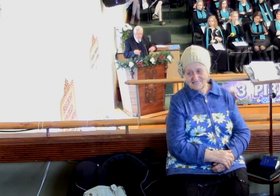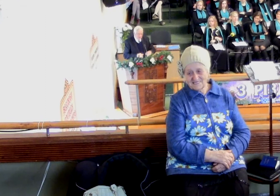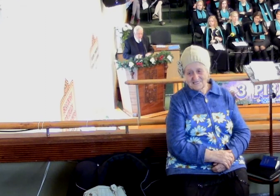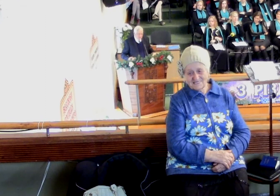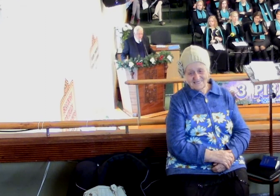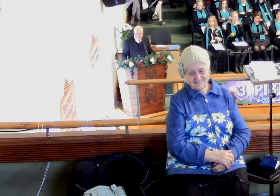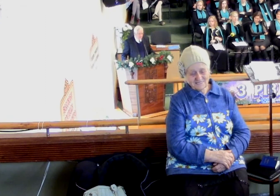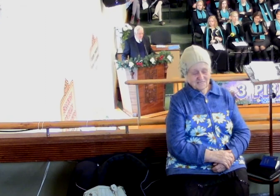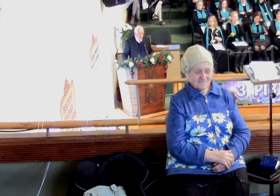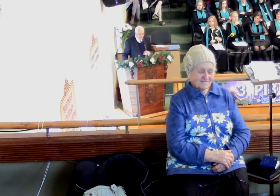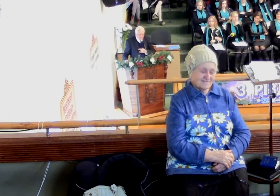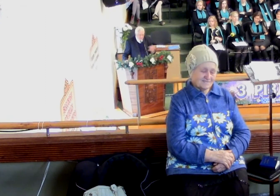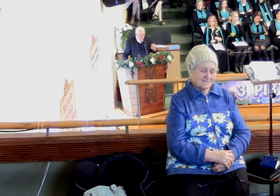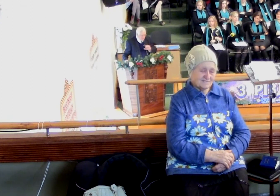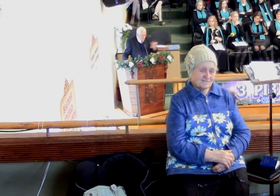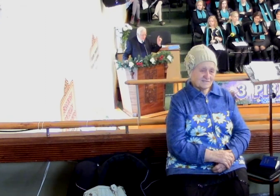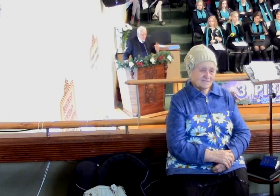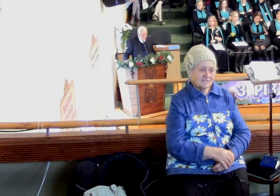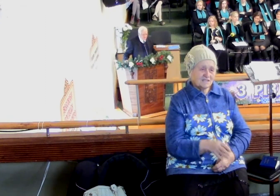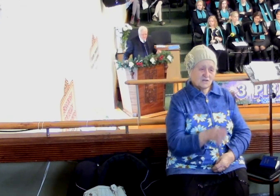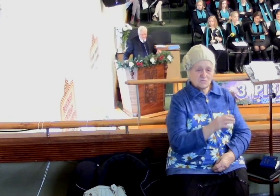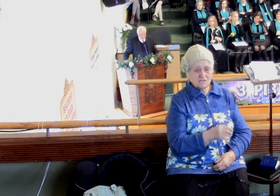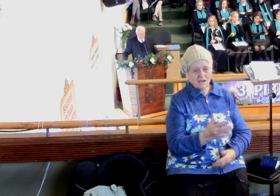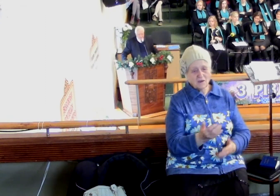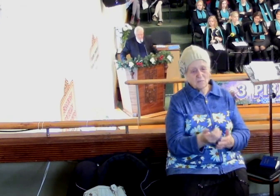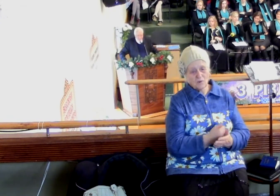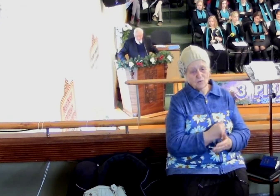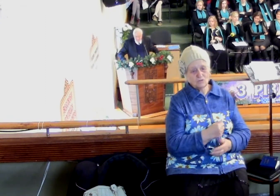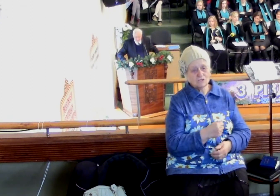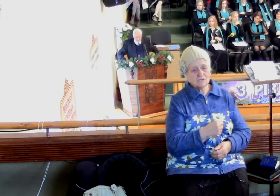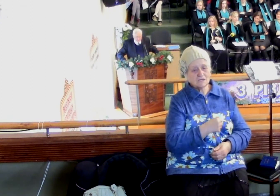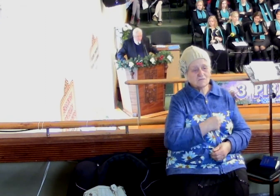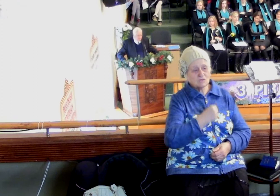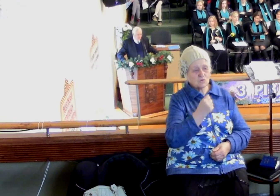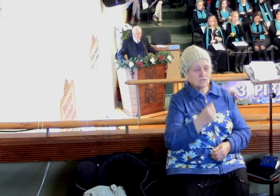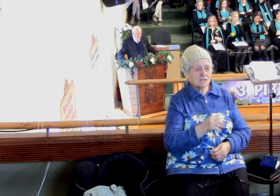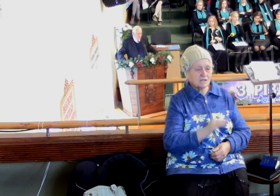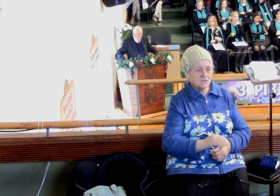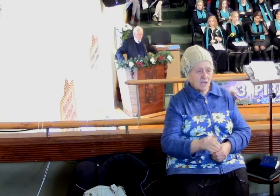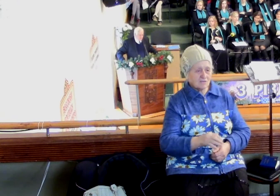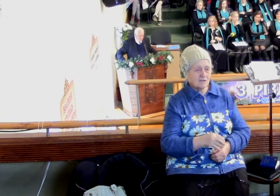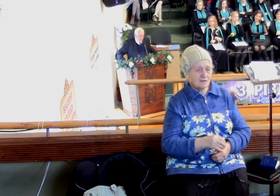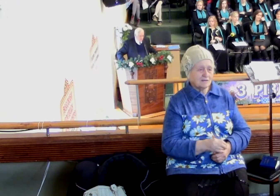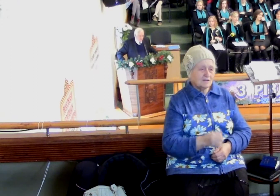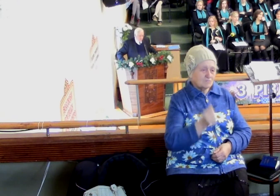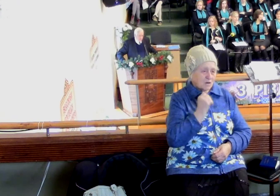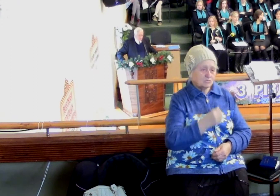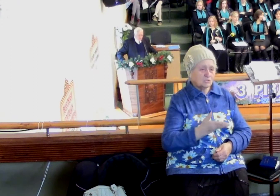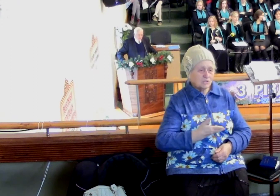конце выходить из него? До единого. Все. Дети, взрослые, бабушки, дедушки. Все получат